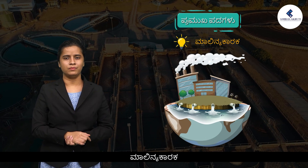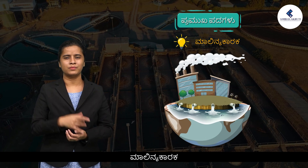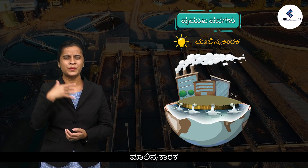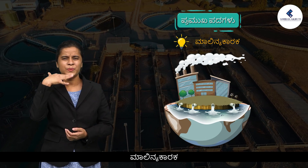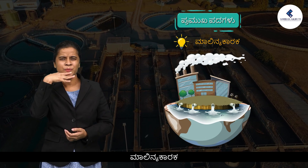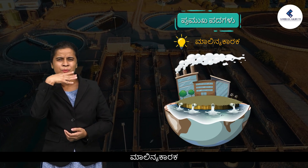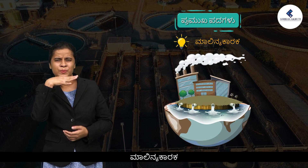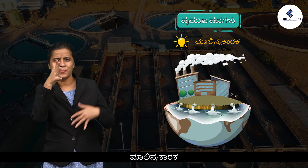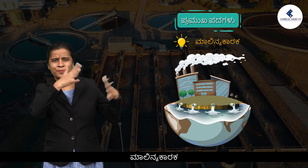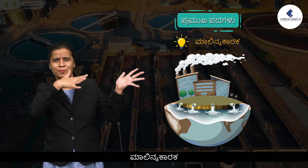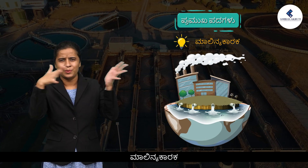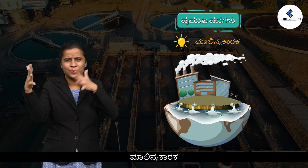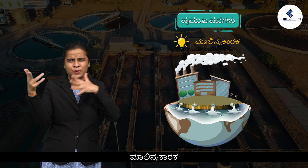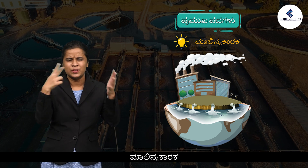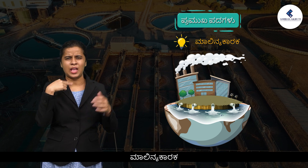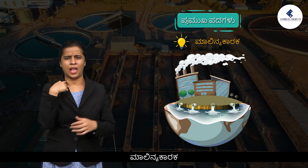ಮಾಲಿನ್ಯಕಾರಕ,